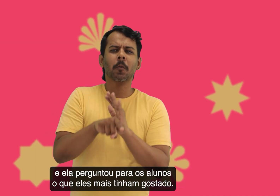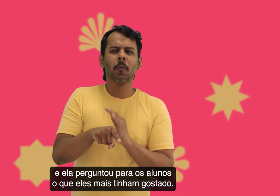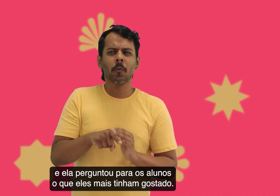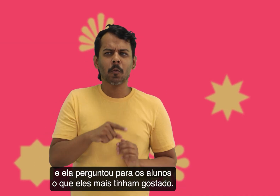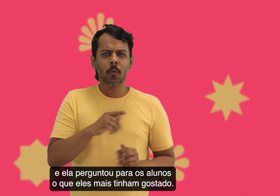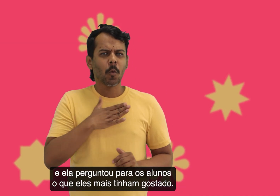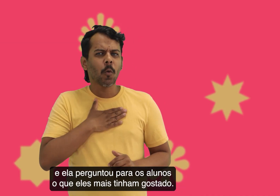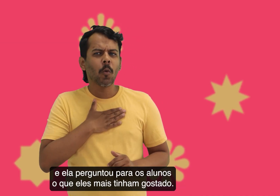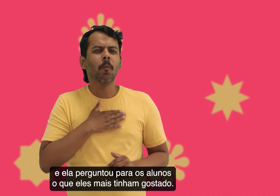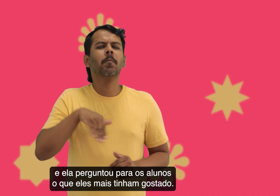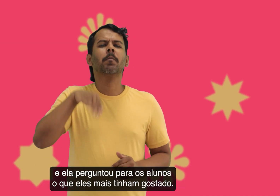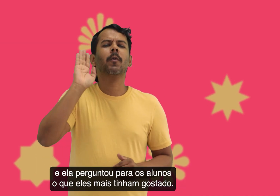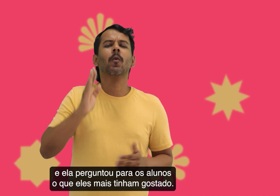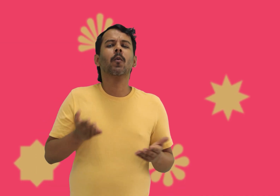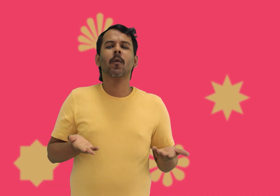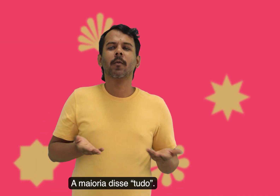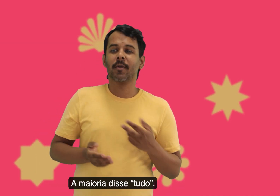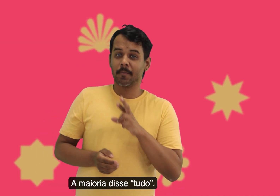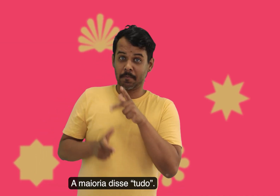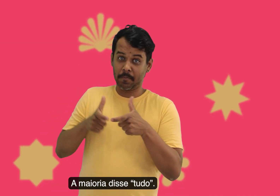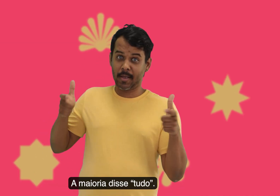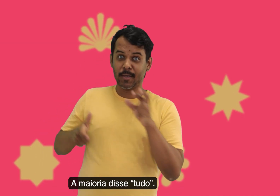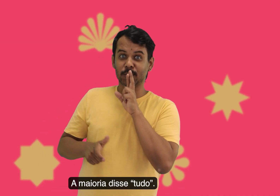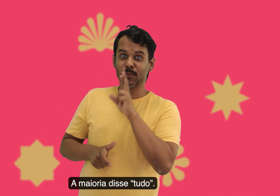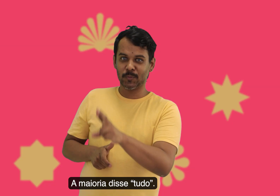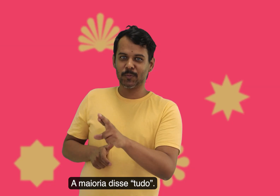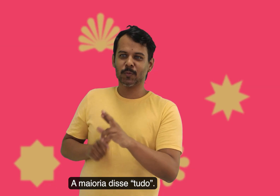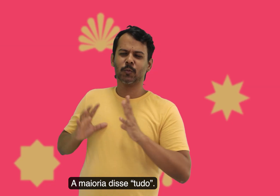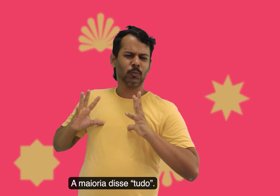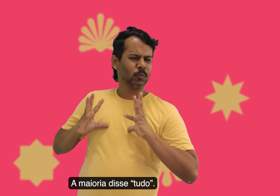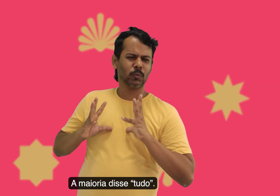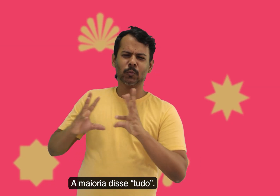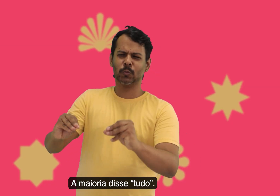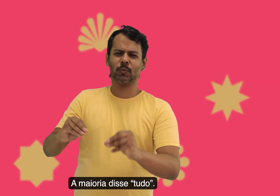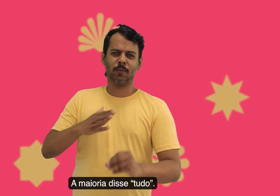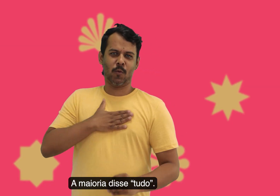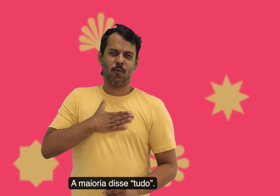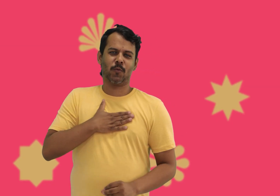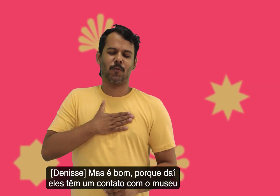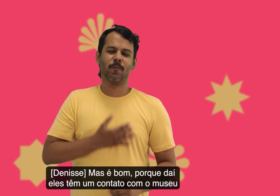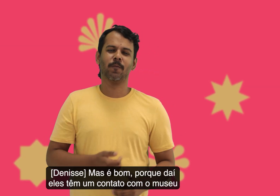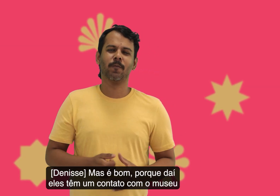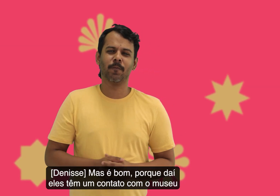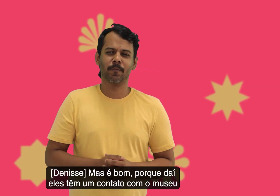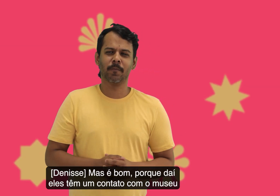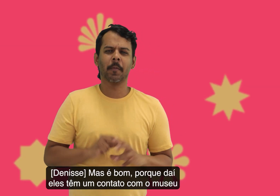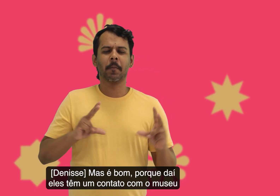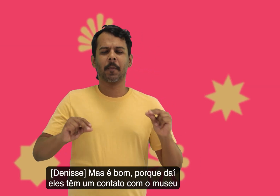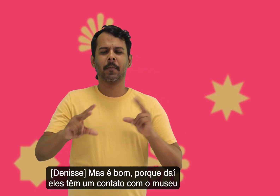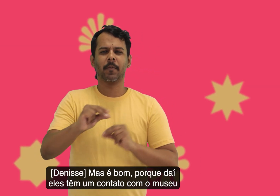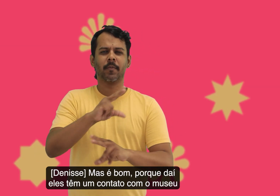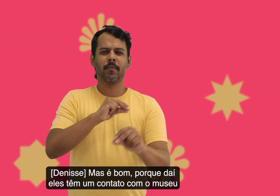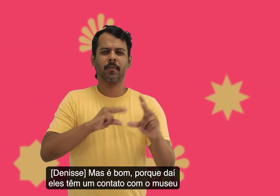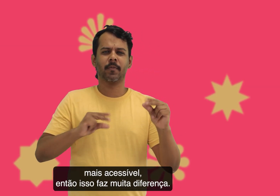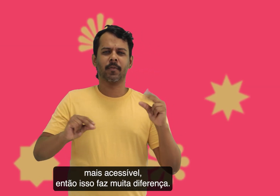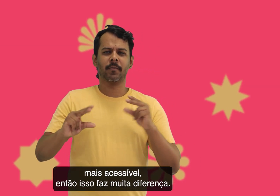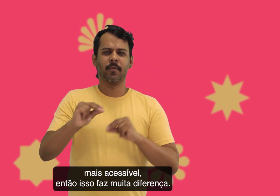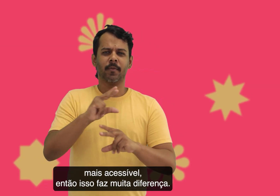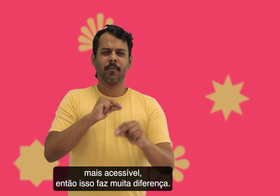alunos o que eles mais tinham gostado. A maioria disse tudo. Porque assim, eles têm contato com o museu mais